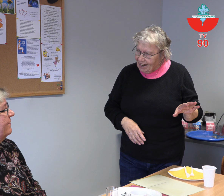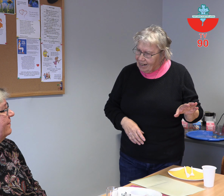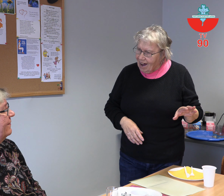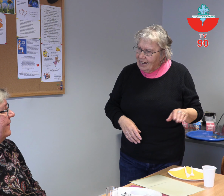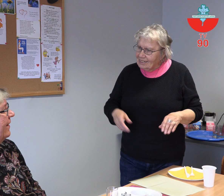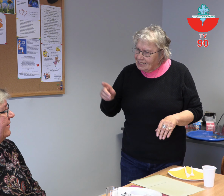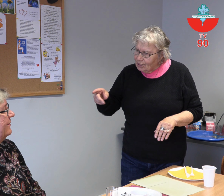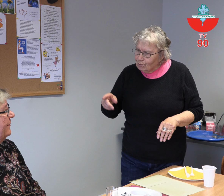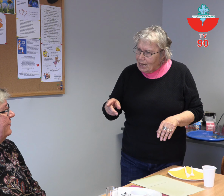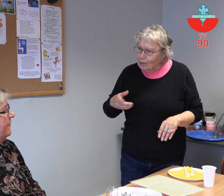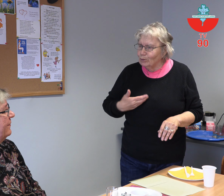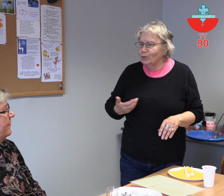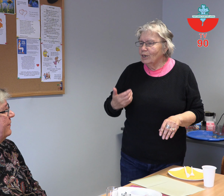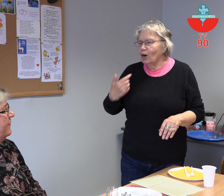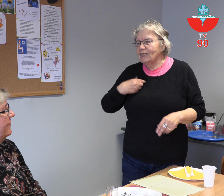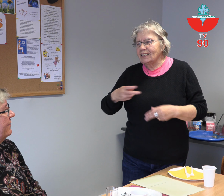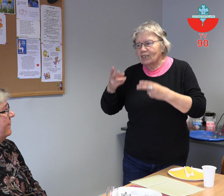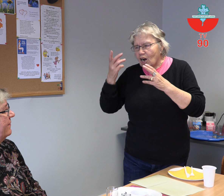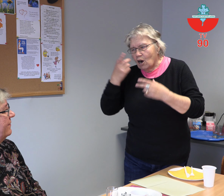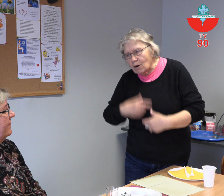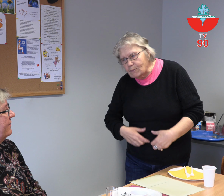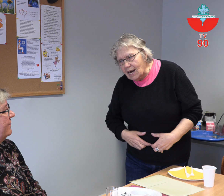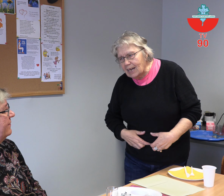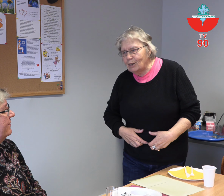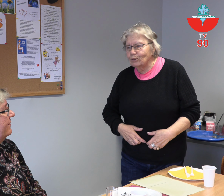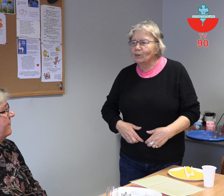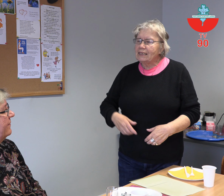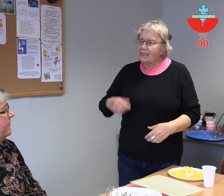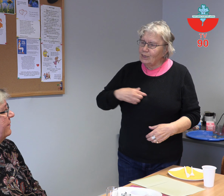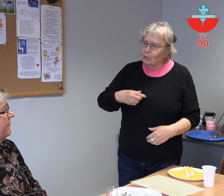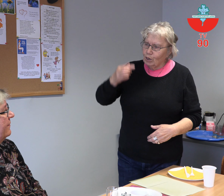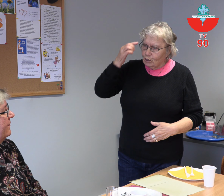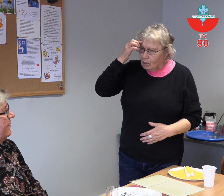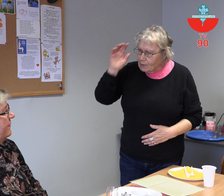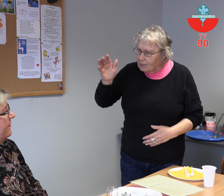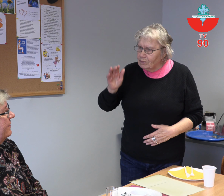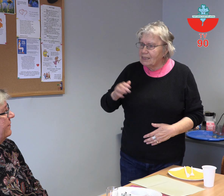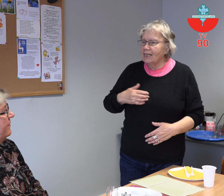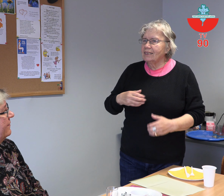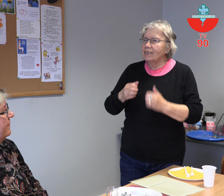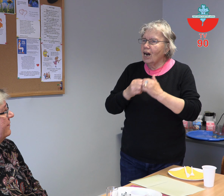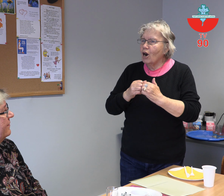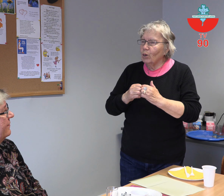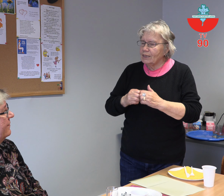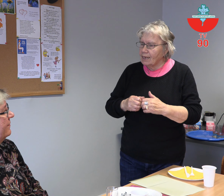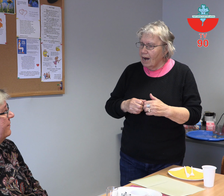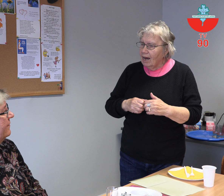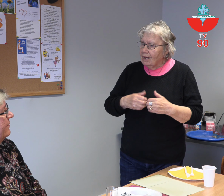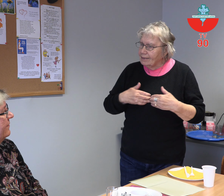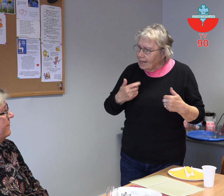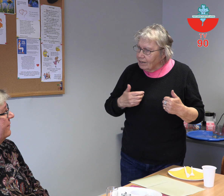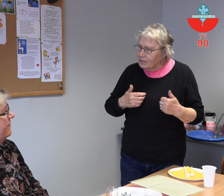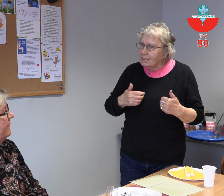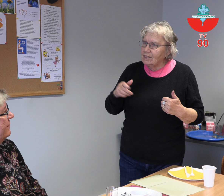teistega. Sinu elu on ikka oma elu. Sinul on omad mõtted, sina hoia tervist ja